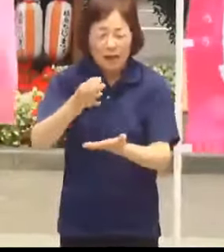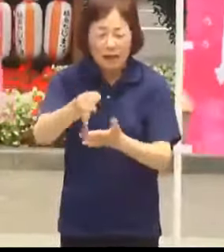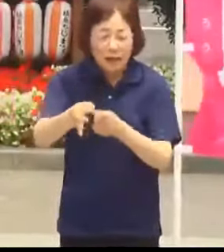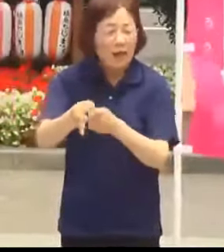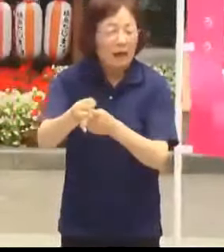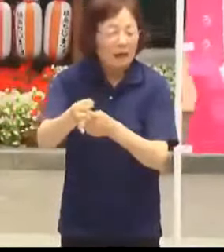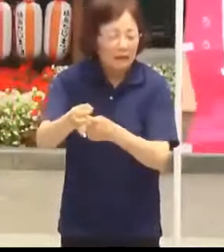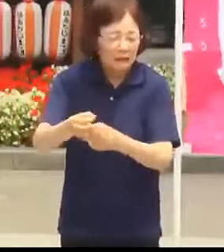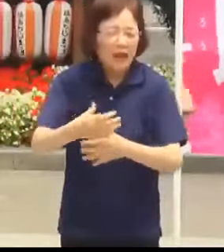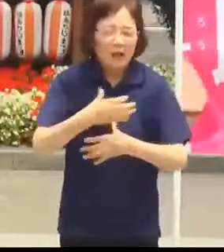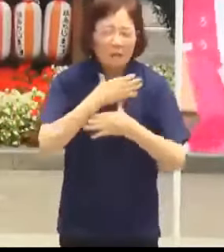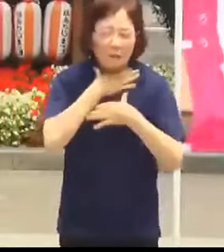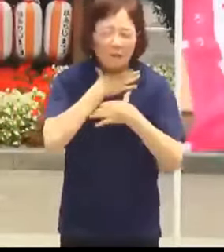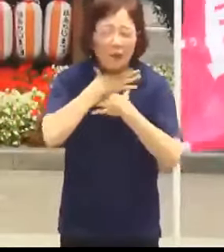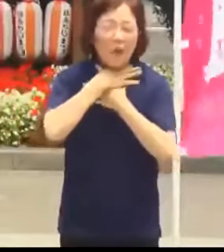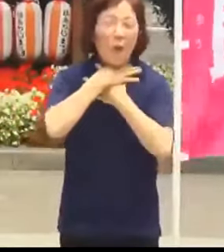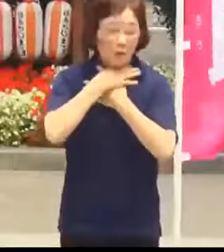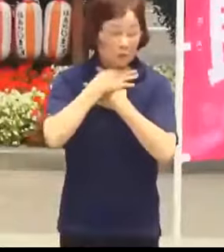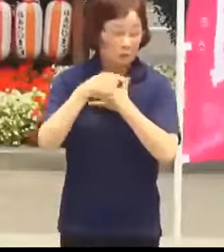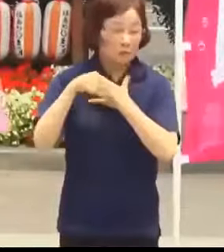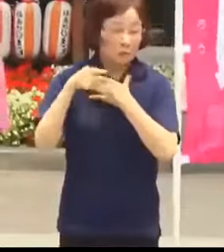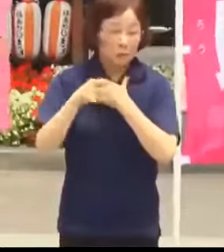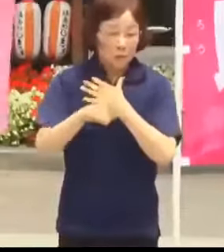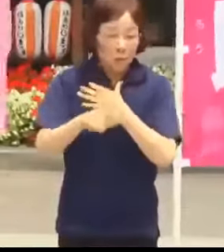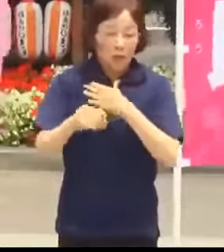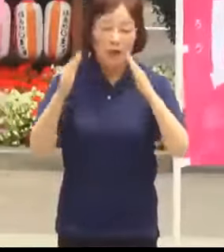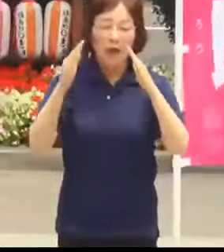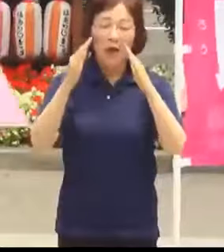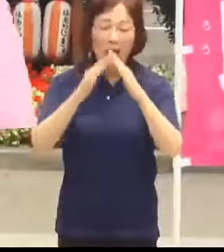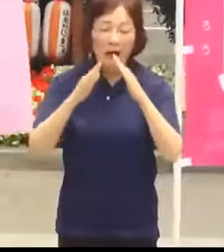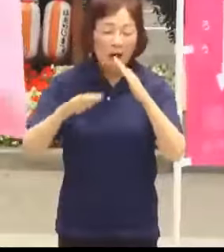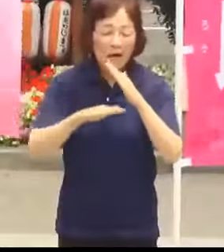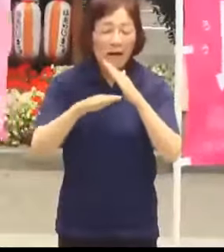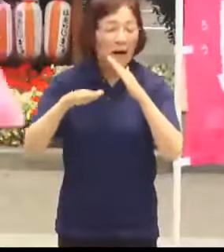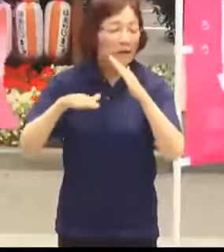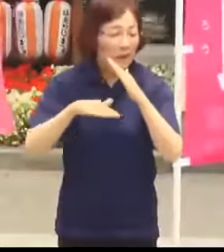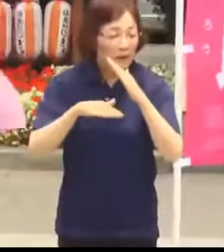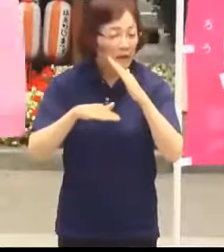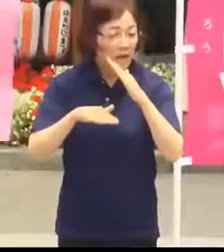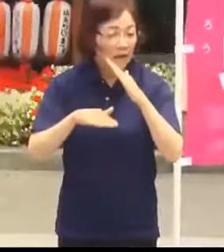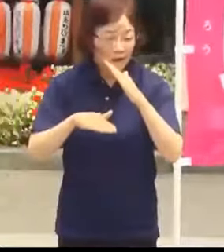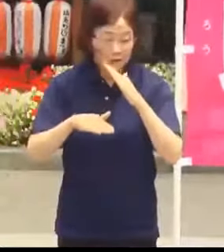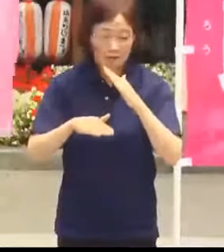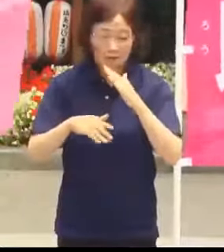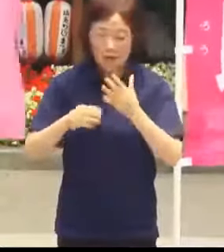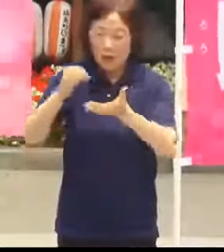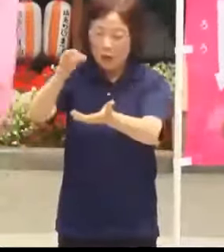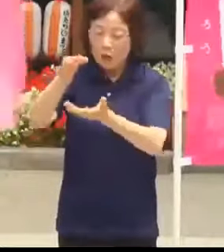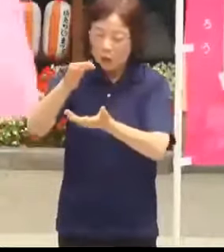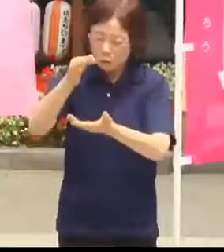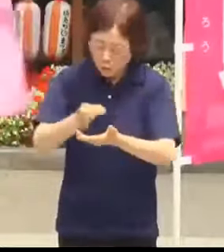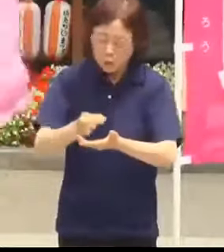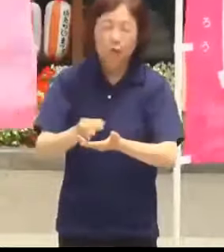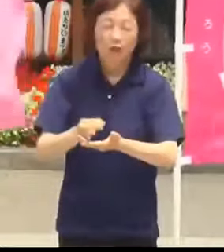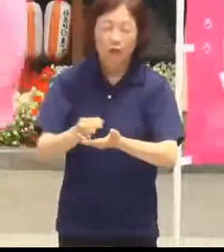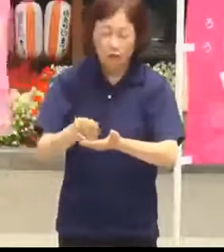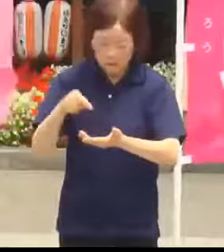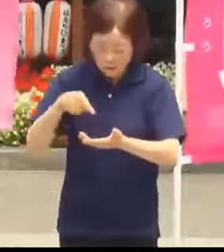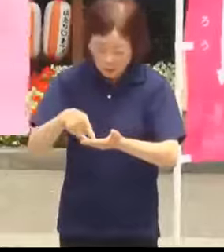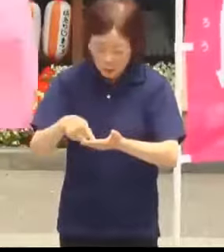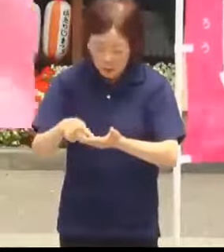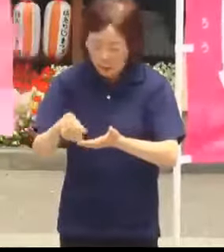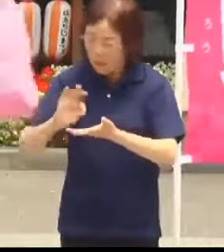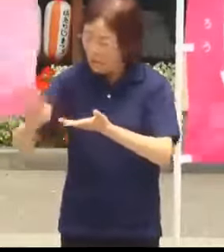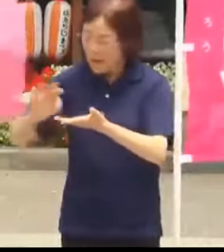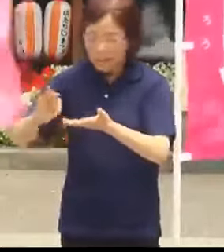消費税で首が閉まり続けているのはコレかけ上下記する収入が少ない入ってきたものを右